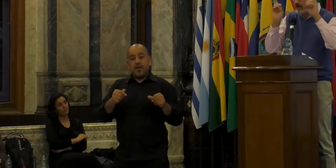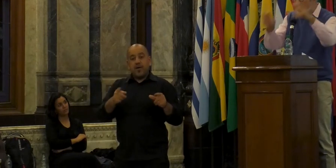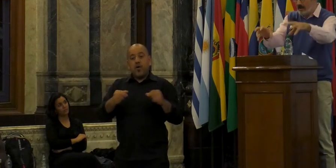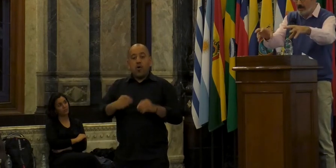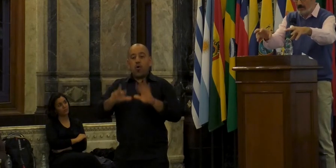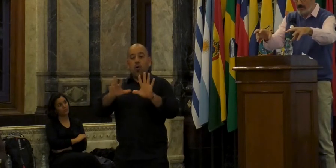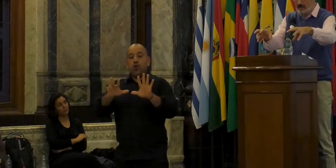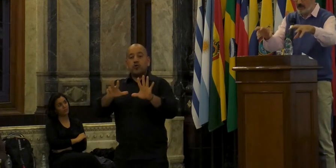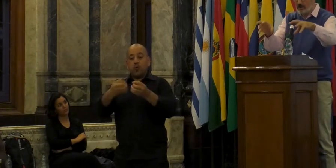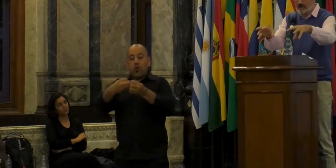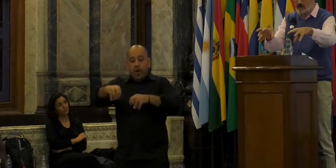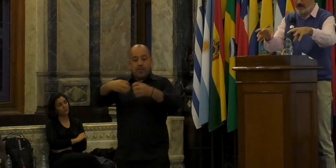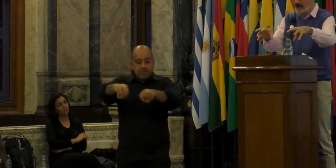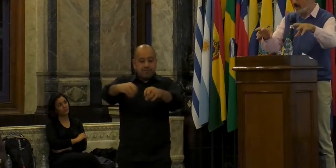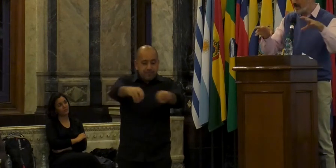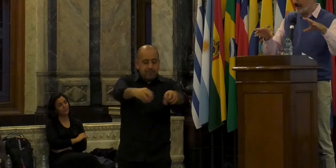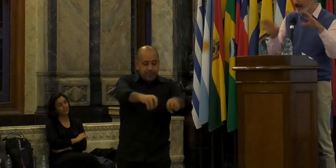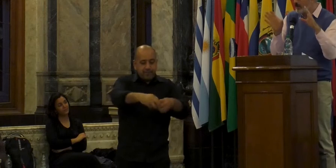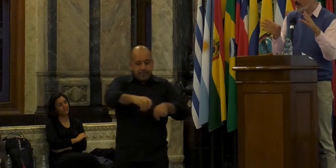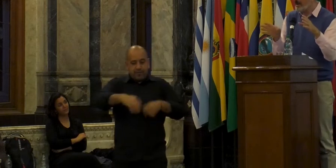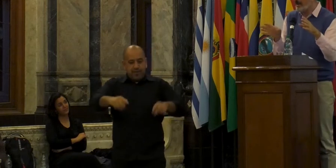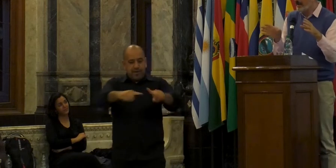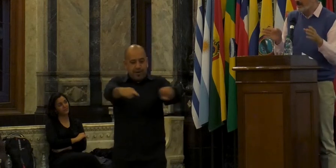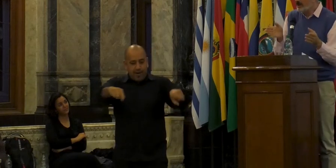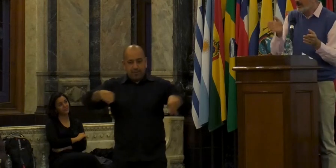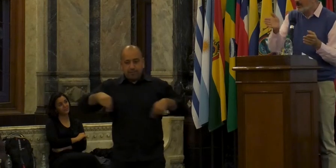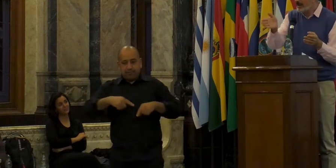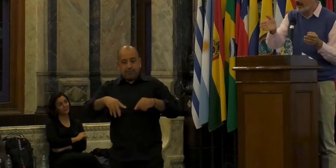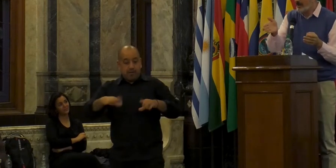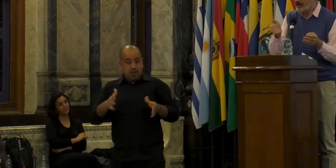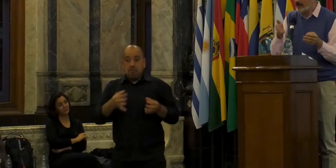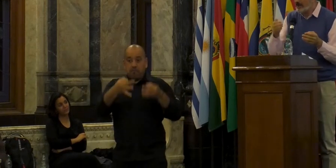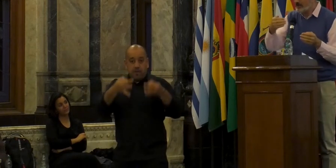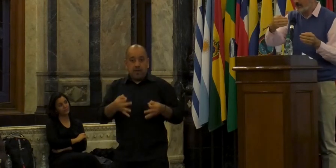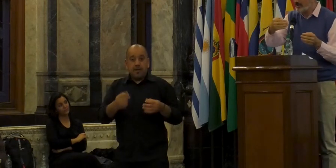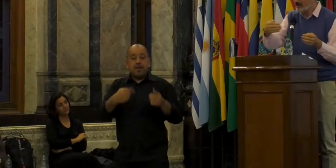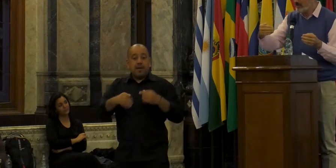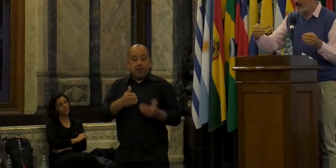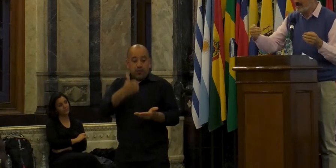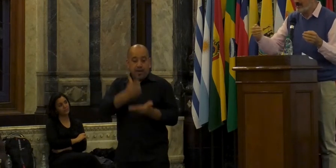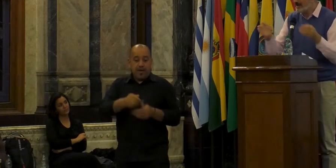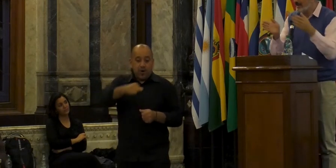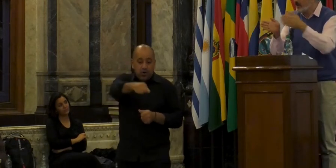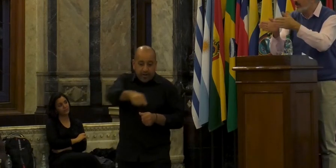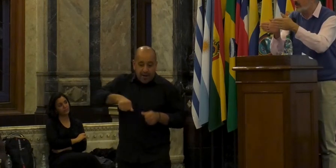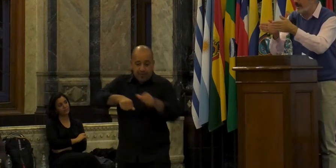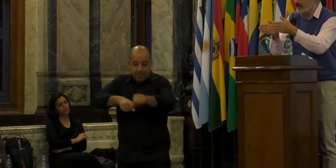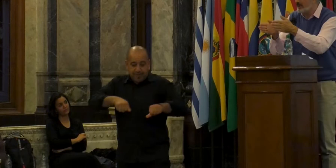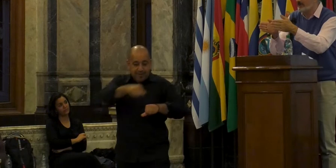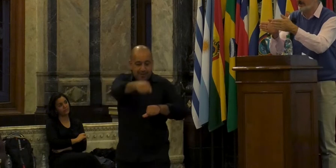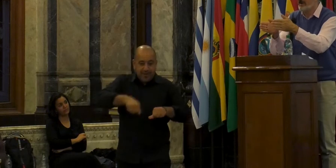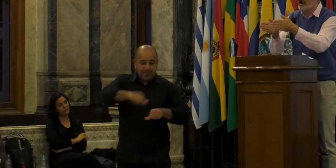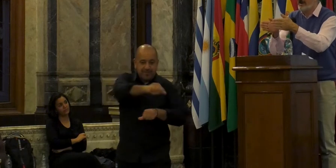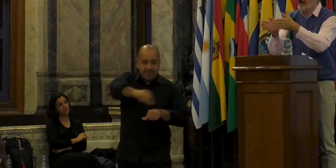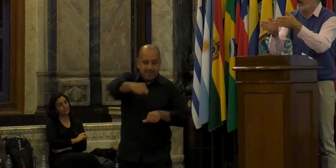8 huevil. ¿No? Todos simultáneamente, quedaron muy bien, solo que tuve que recortarlos como si fueran pizzas y quedaron huevos